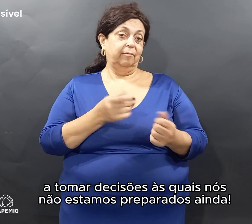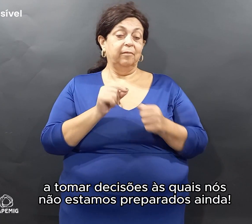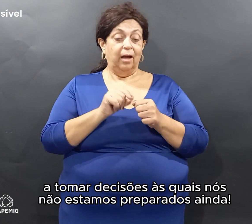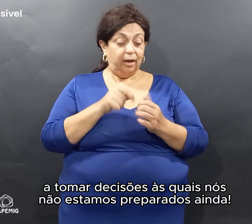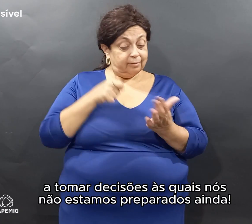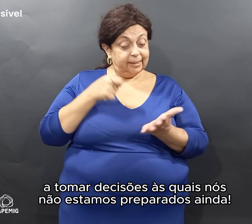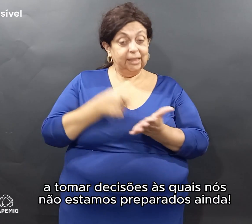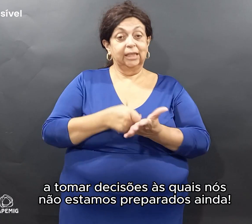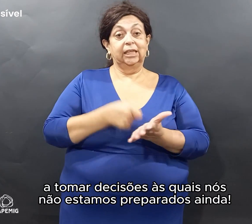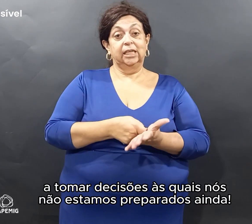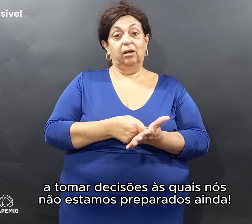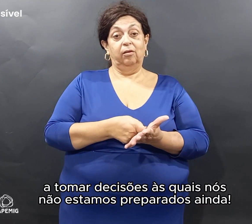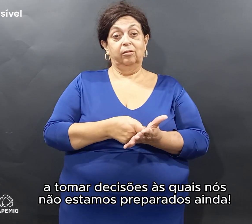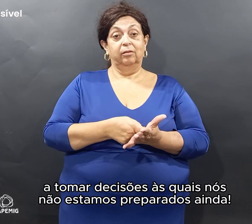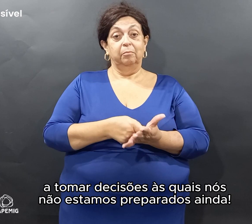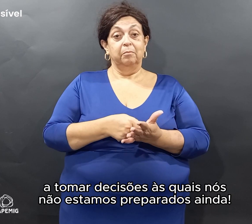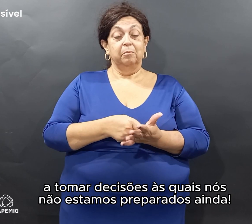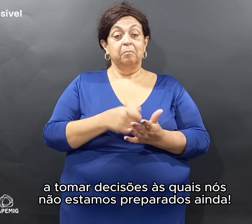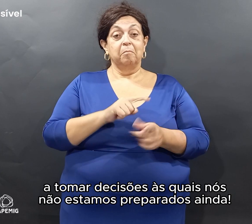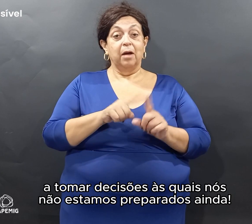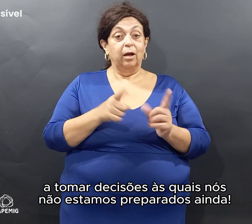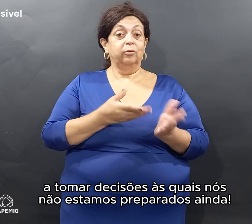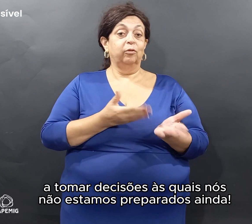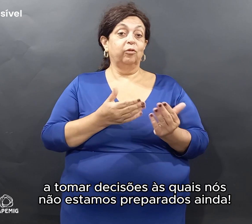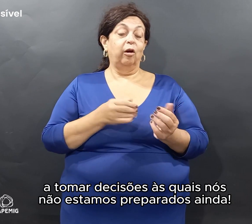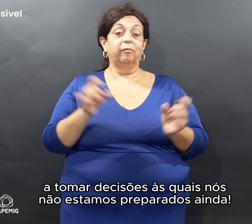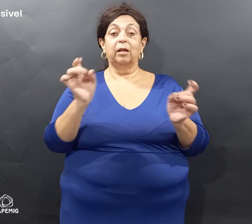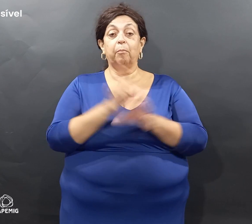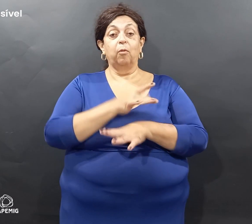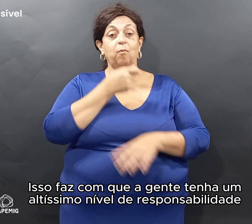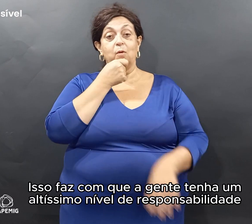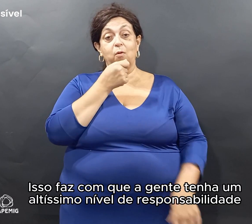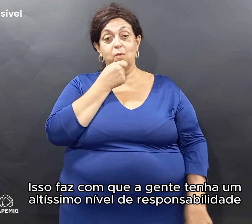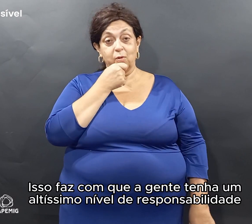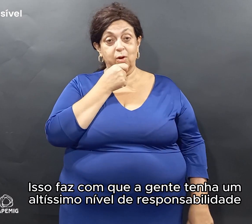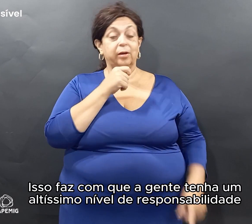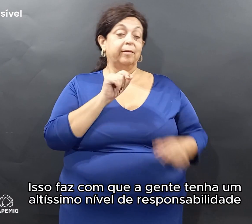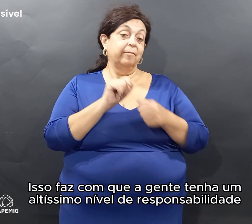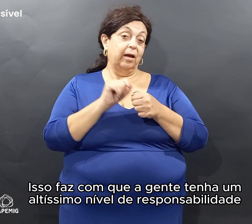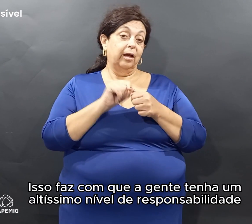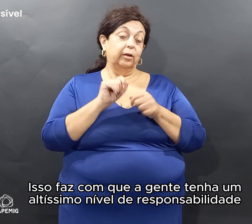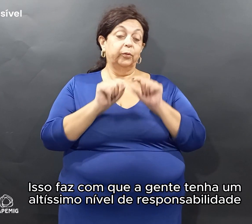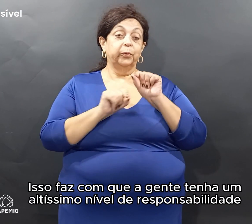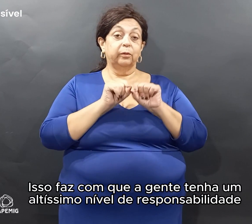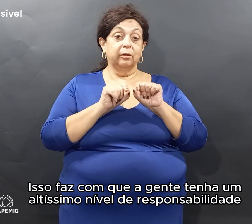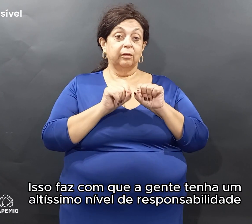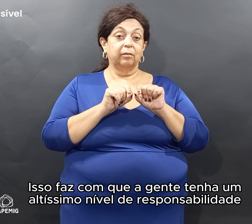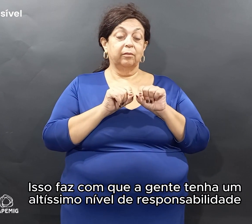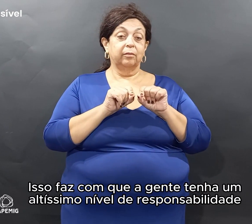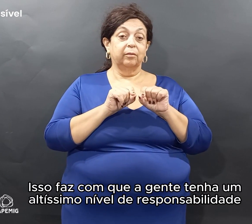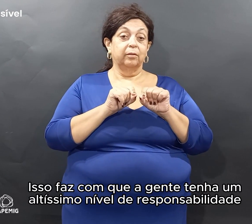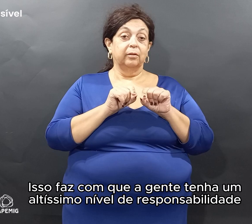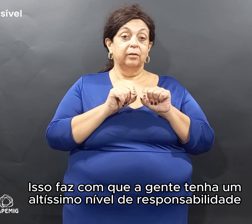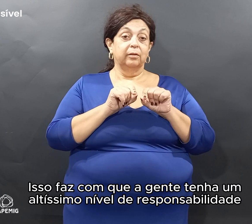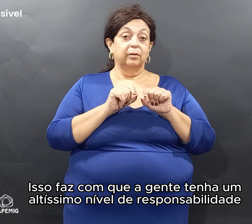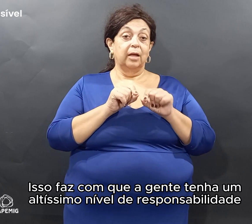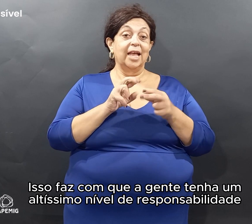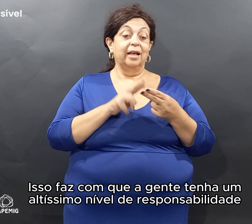tomar decisões às quais nós não estamos preparados ainda. Isso faz com que a gente tenha um altíssimo nível